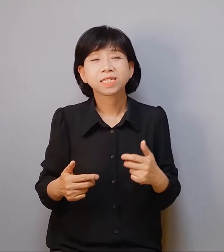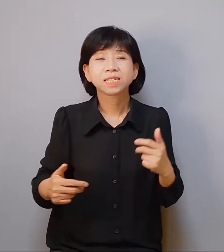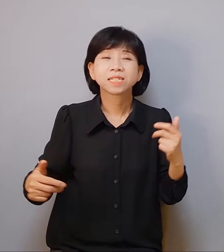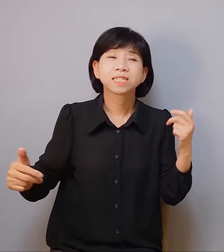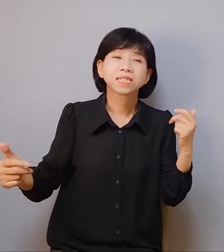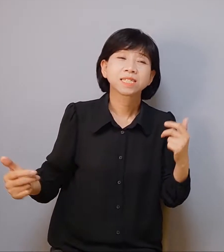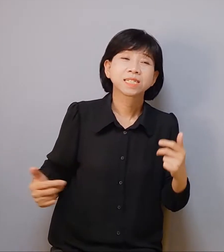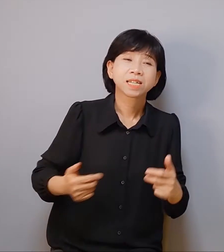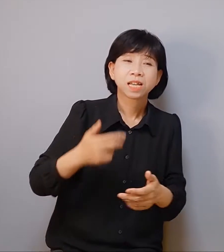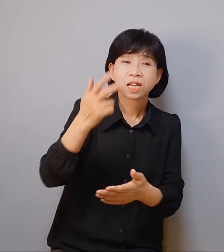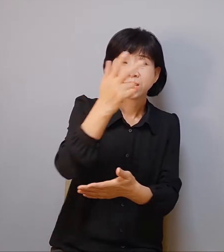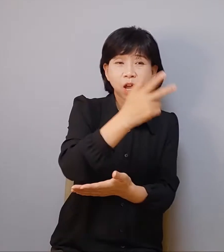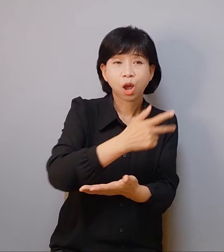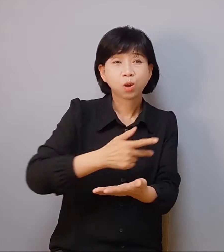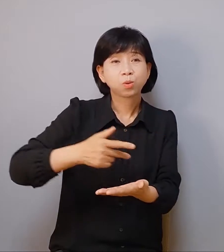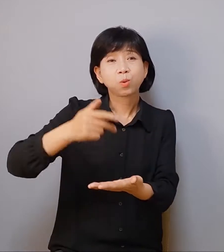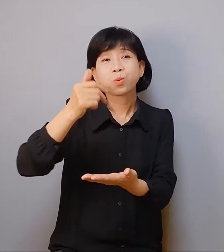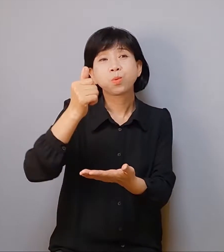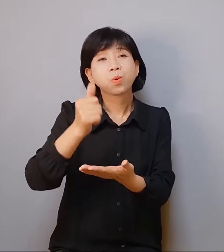즐거이